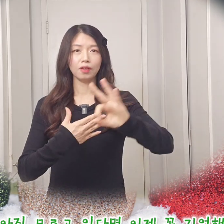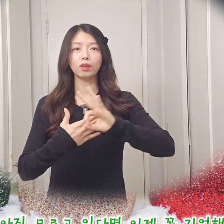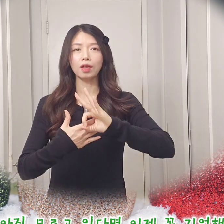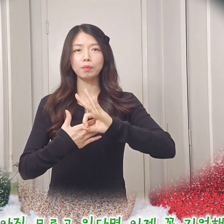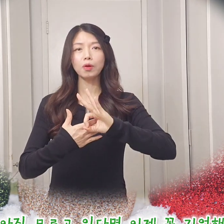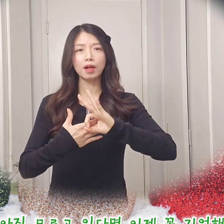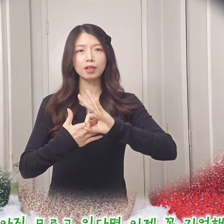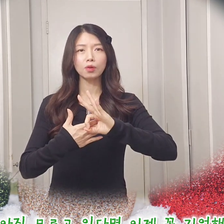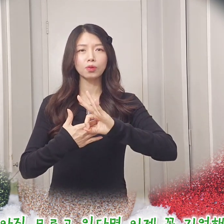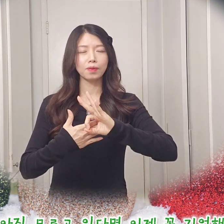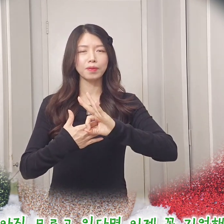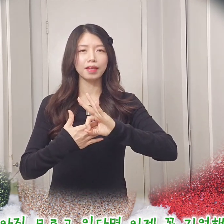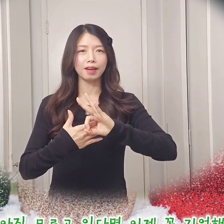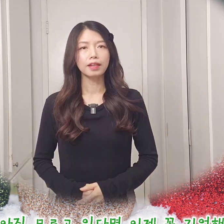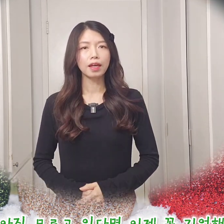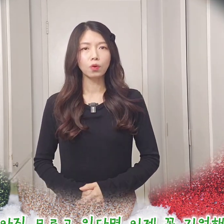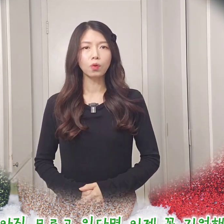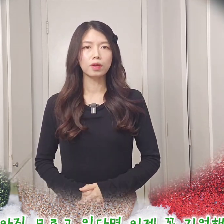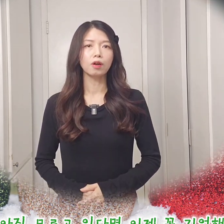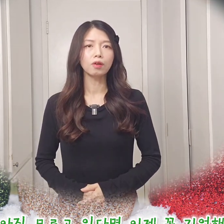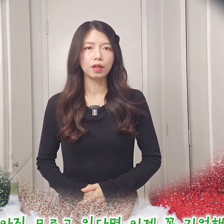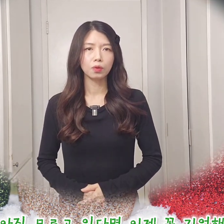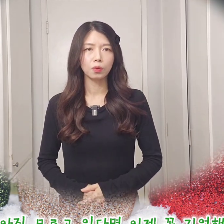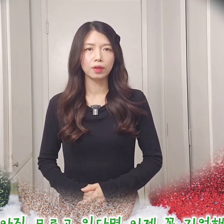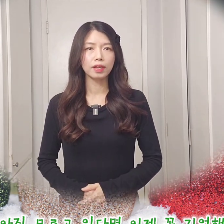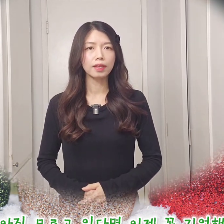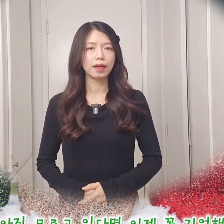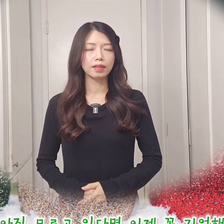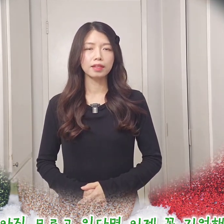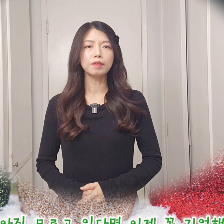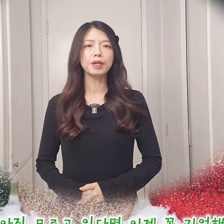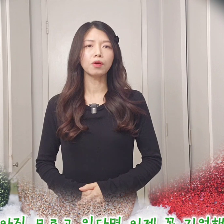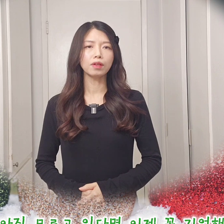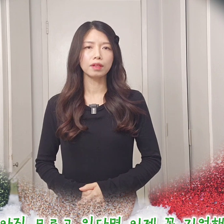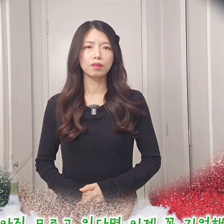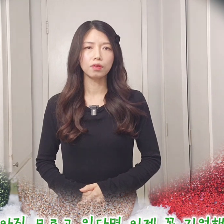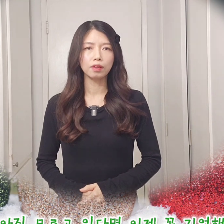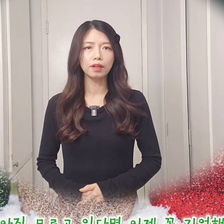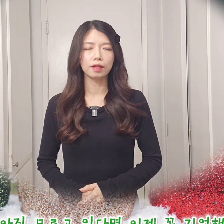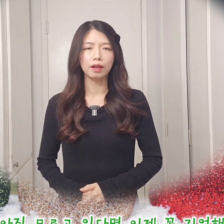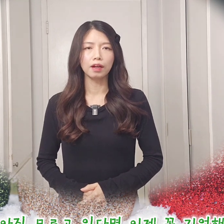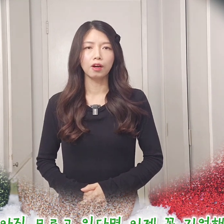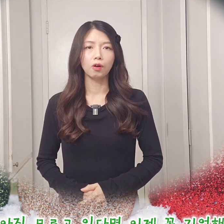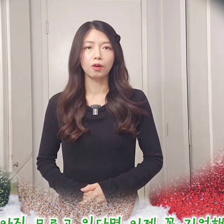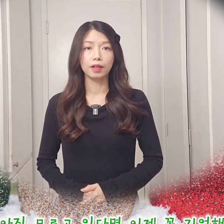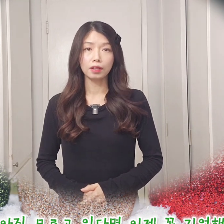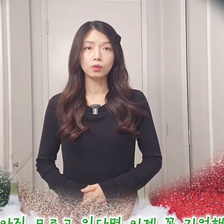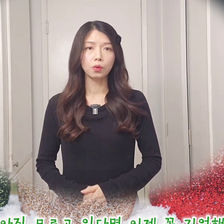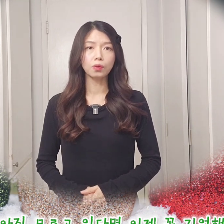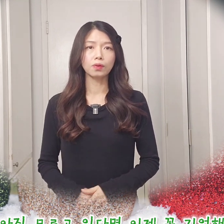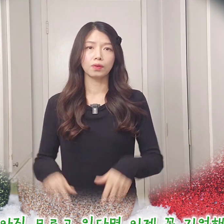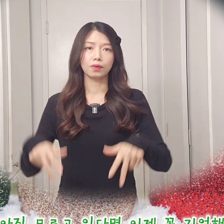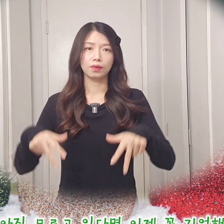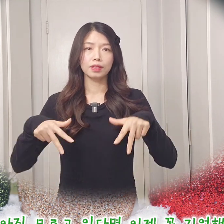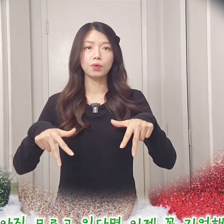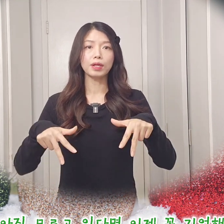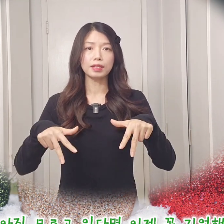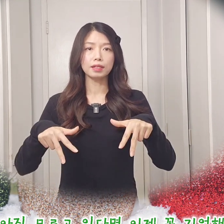이렇게 표현을 하셔도 됩니다. 이제 꼭 기억해줘. 이제, 지금이라고 한 뜻의 수어는 양손, 지와 지읒을